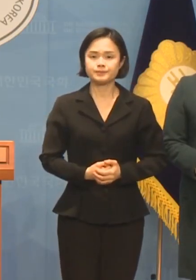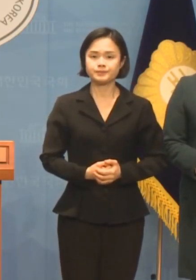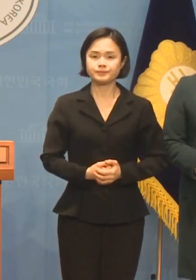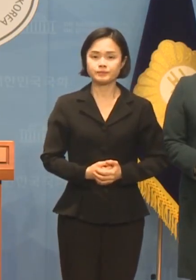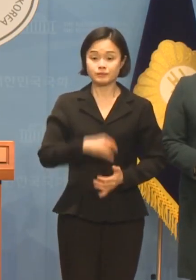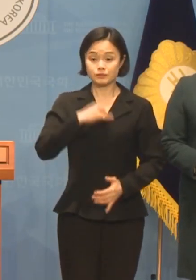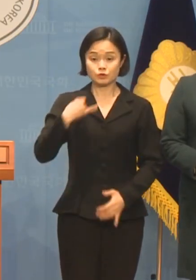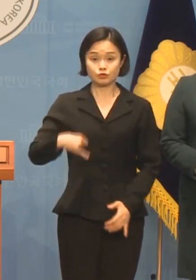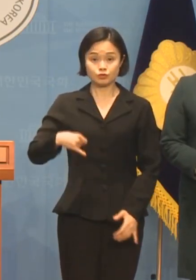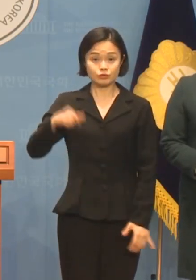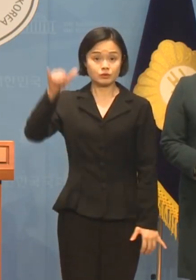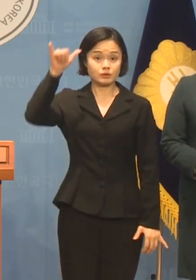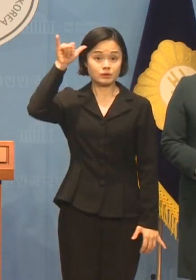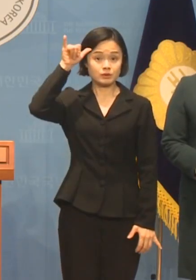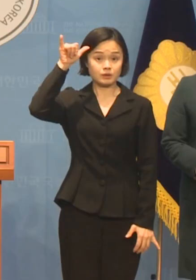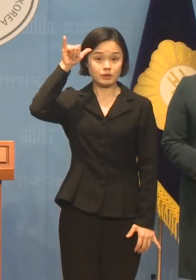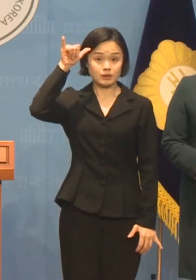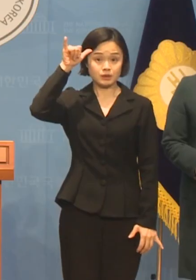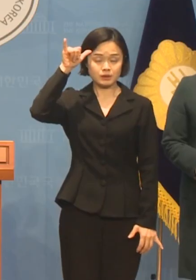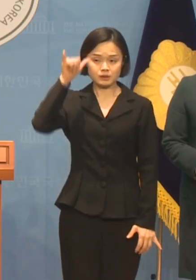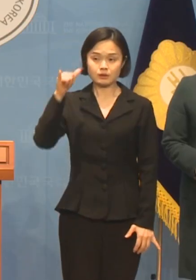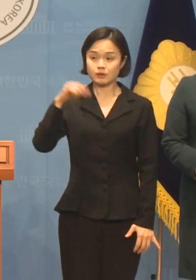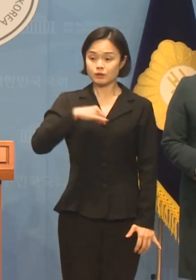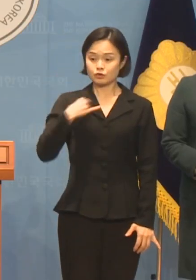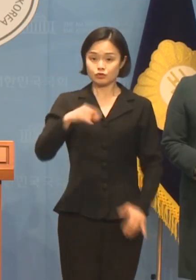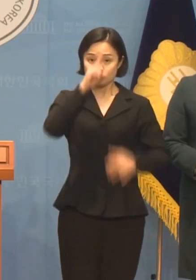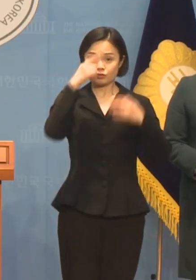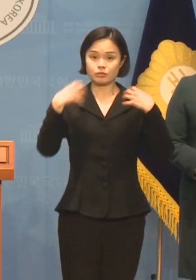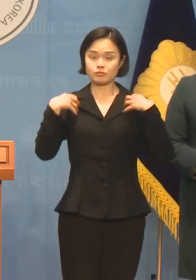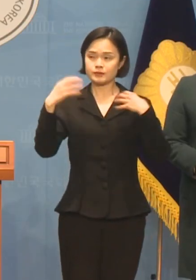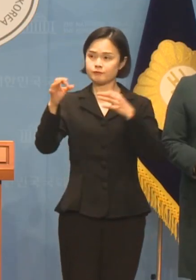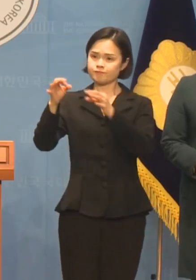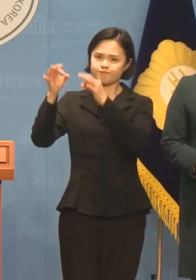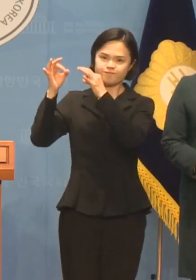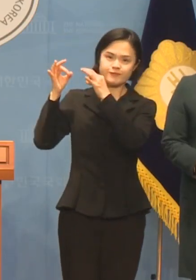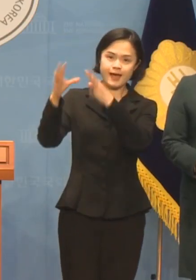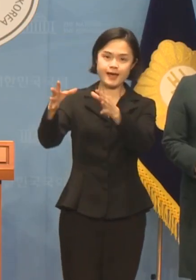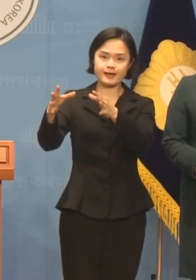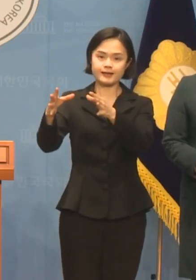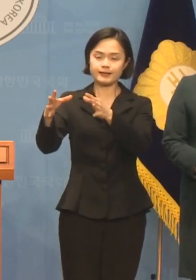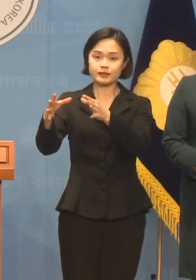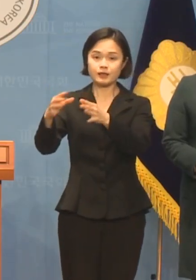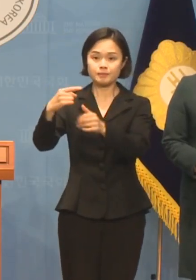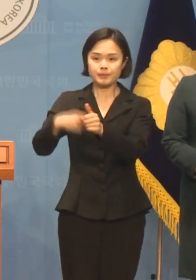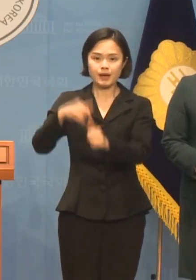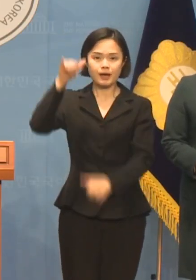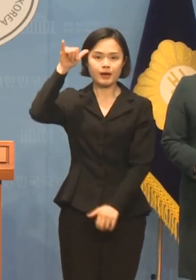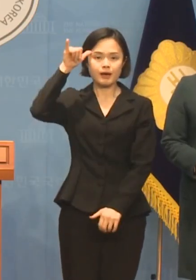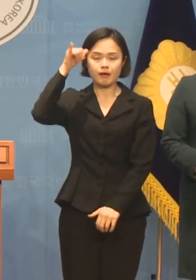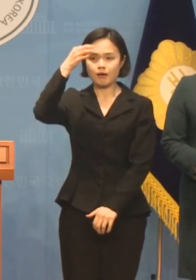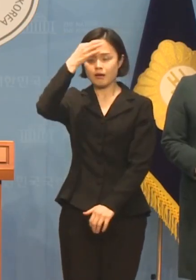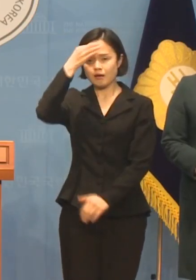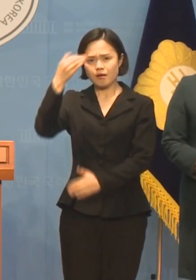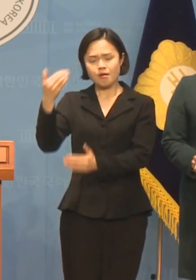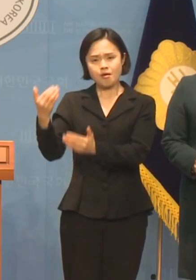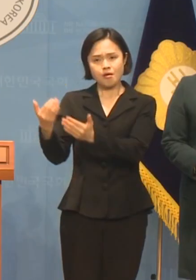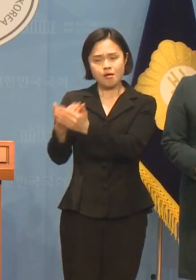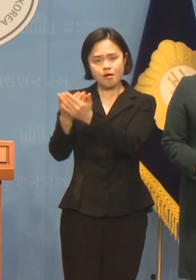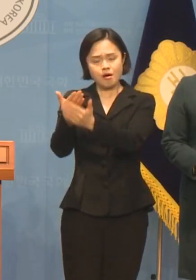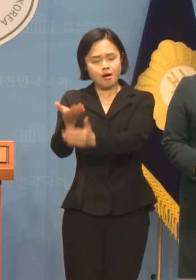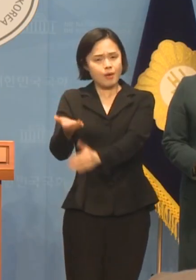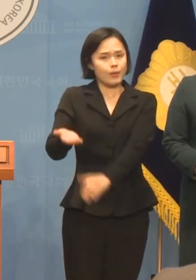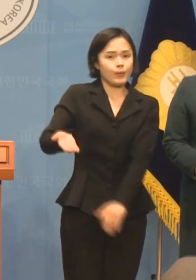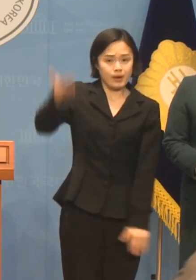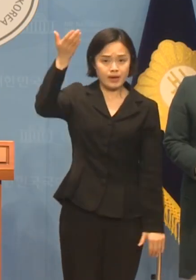인공지능 투자 위에서 일궈낸 성과의 집약체이며 이는 단순한 기술적 혁신을 넘어 세계